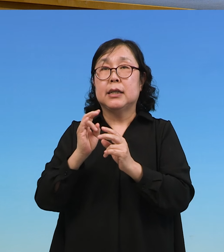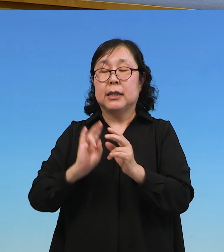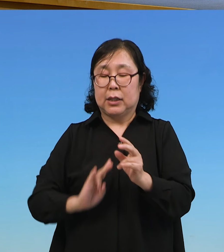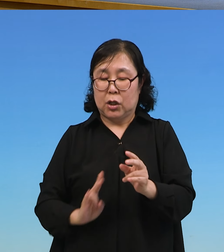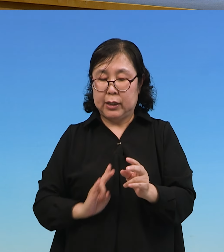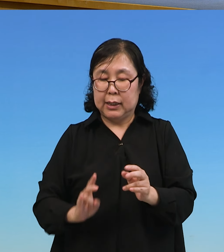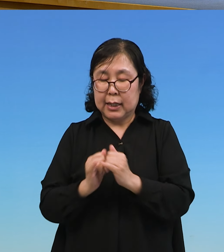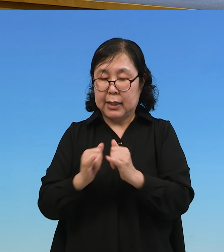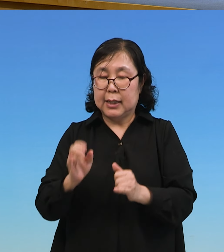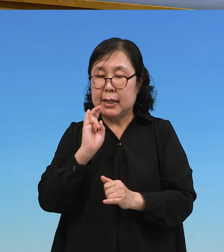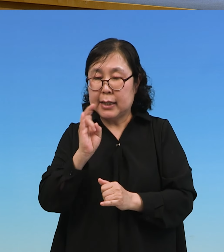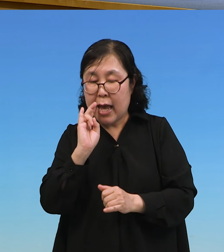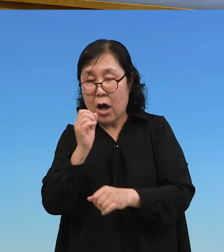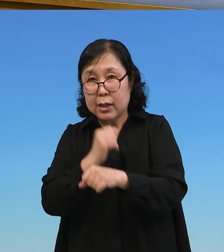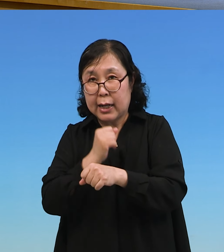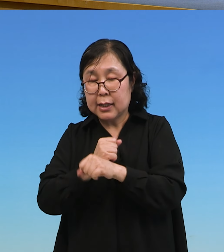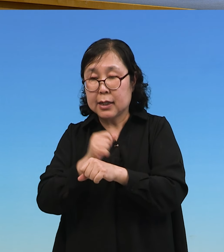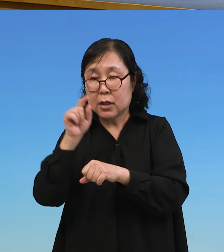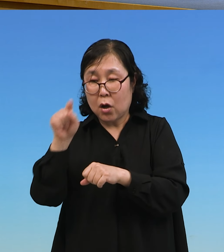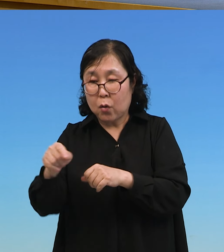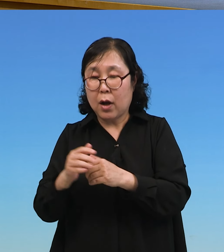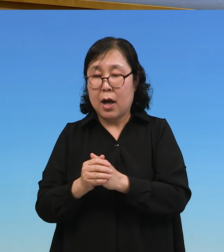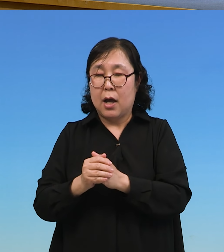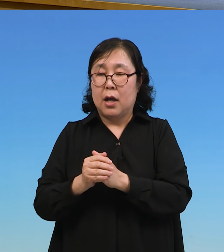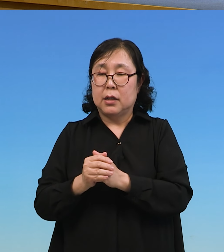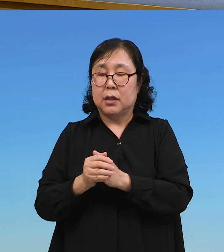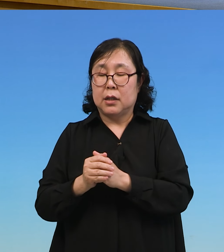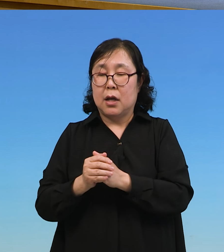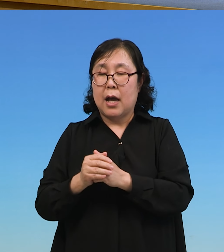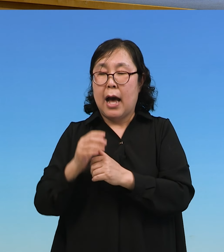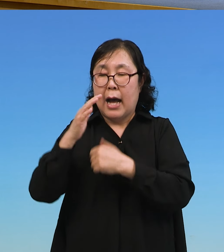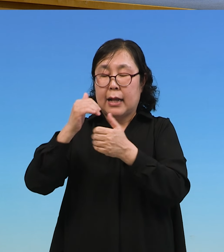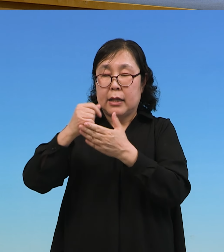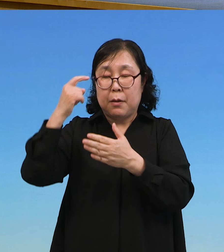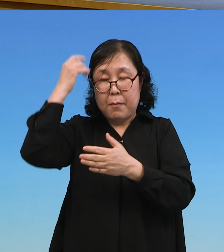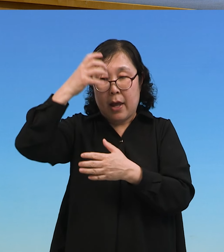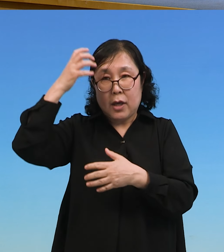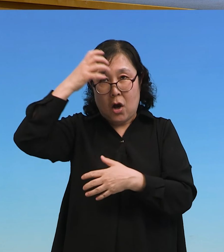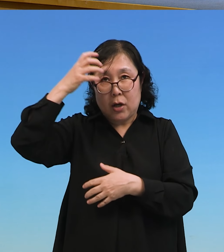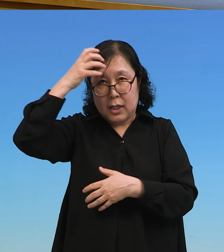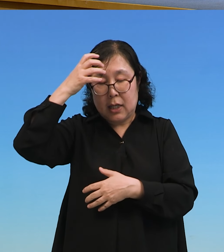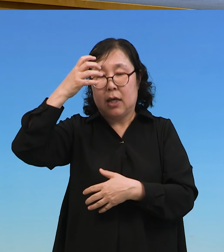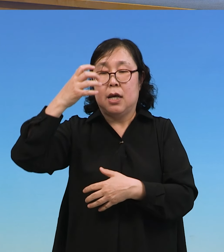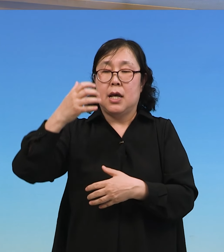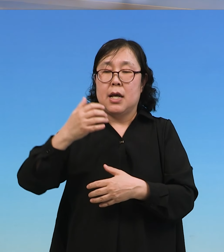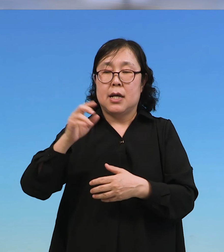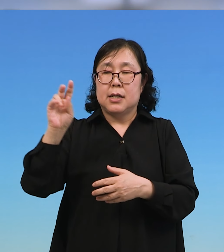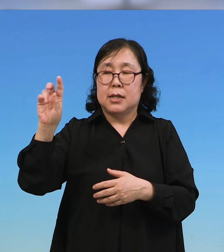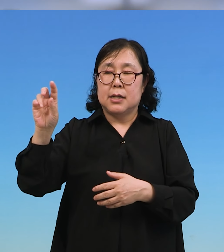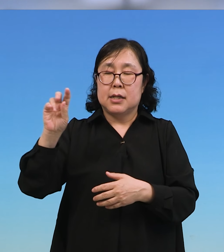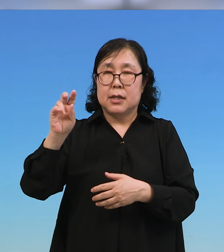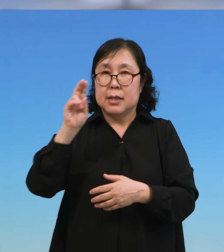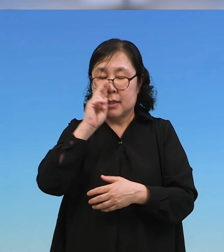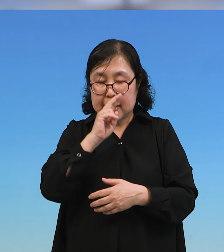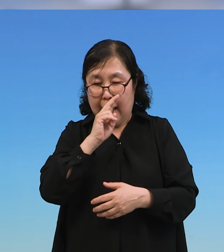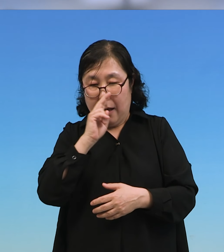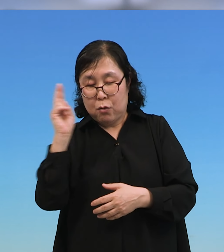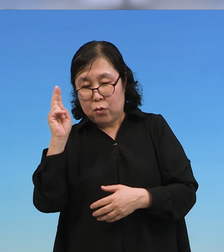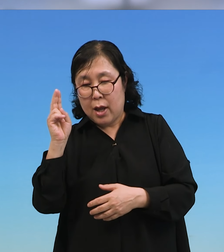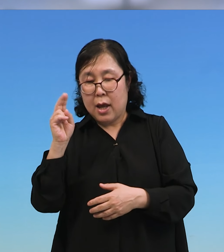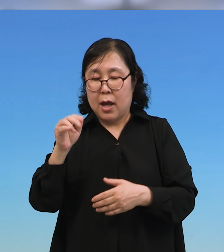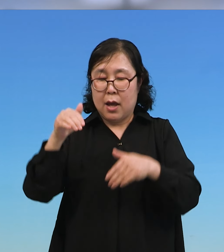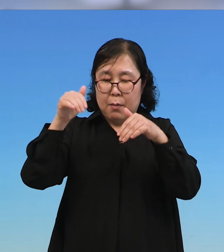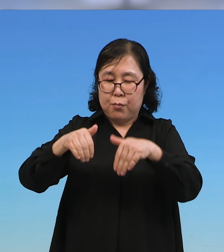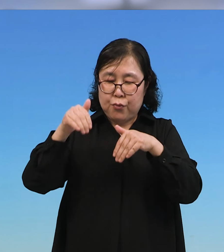영이 사울의 전령들에게 임하매. 이 어떤 배경인가 하면은 드디어 이제 사울